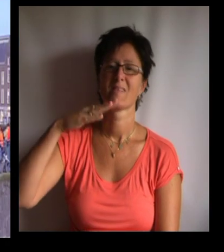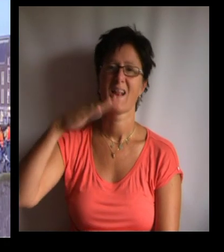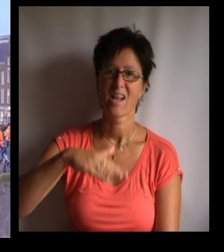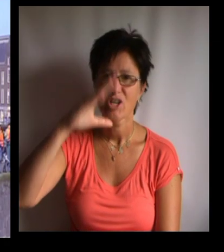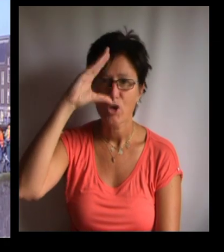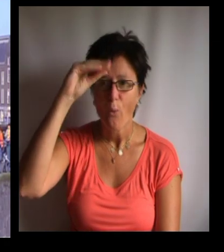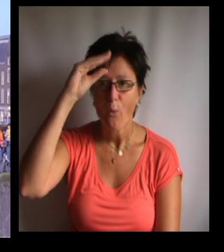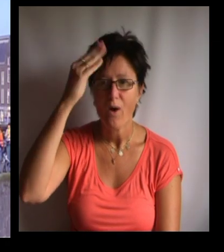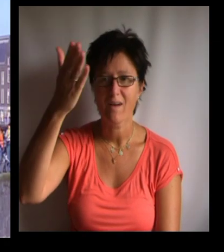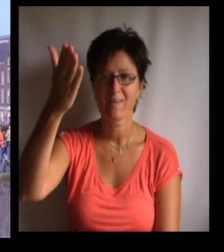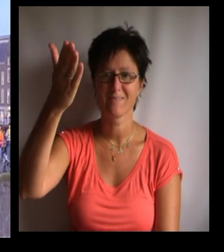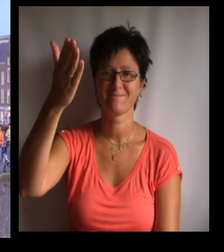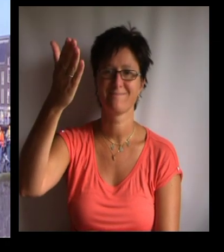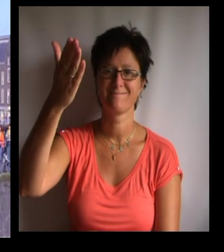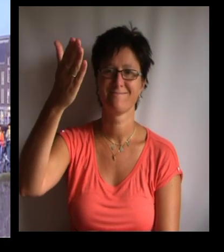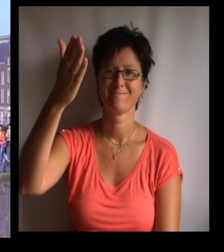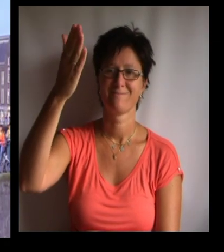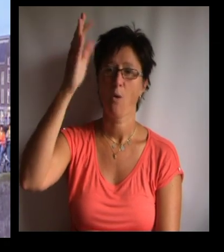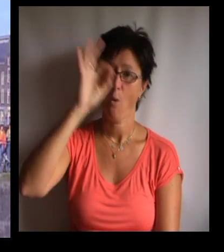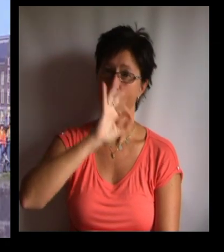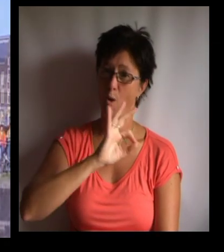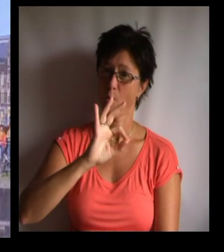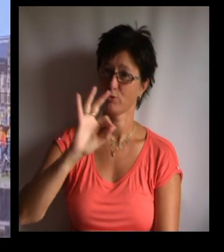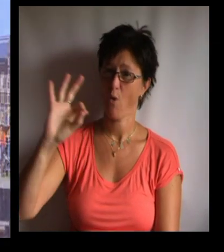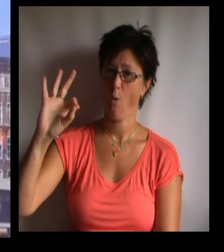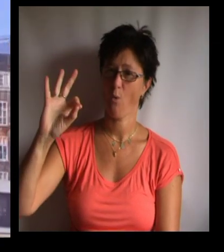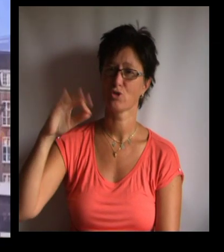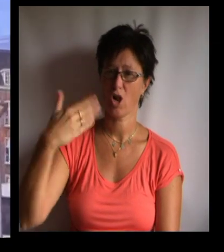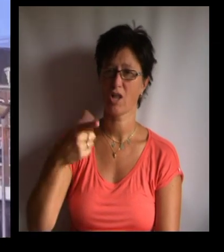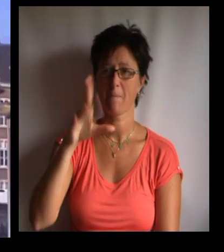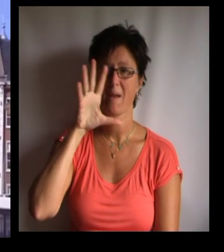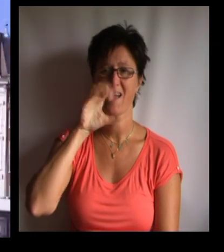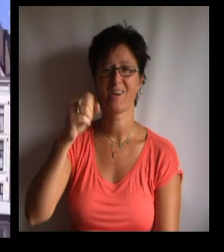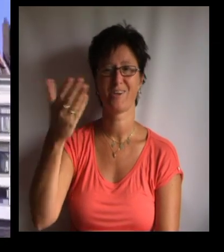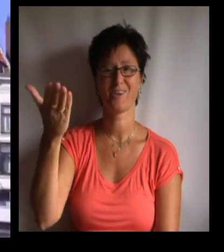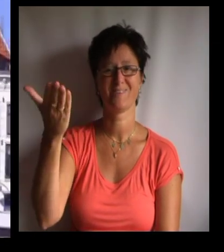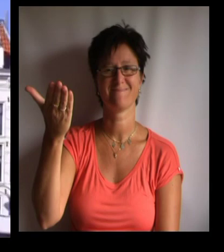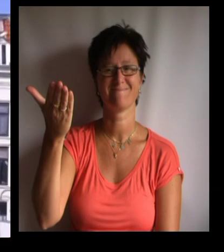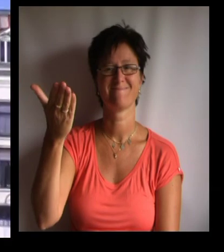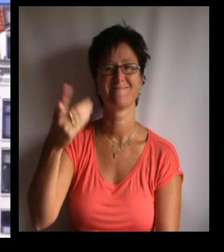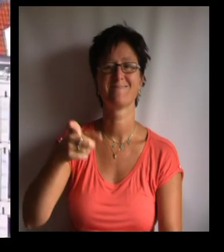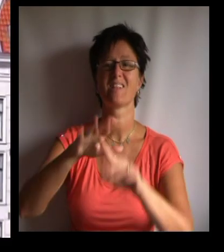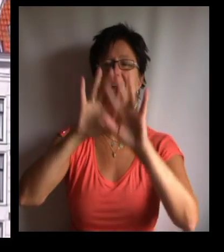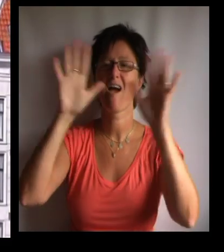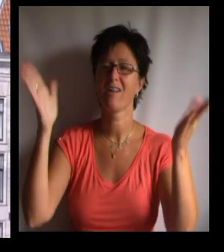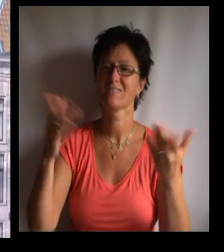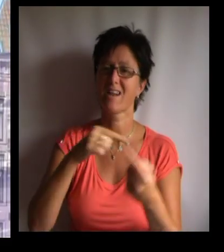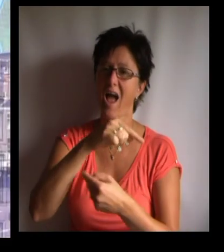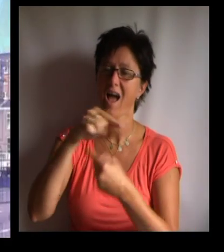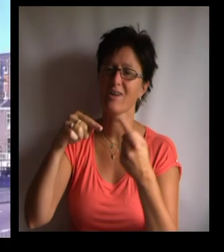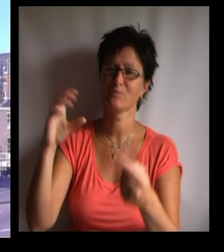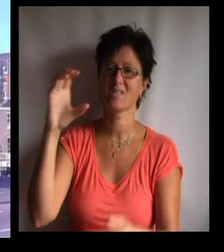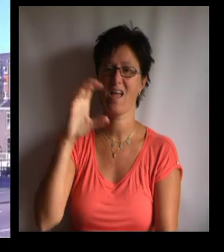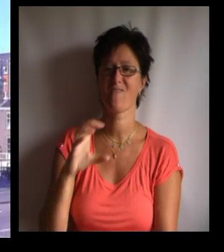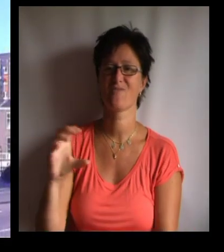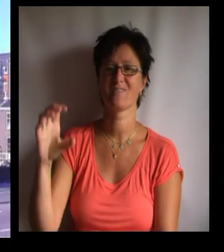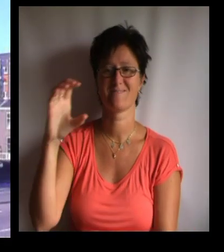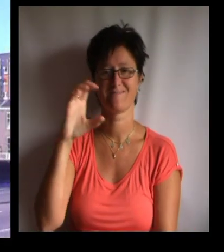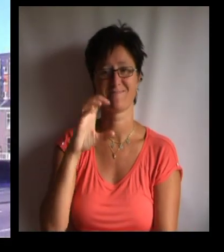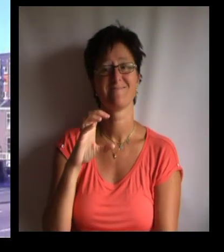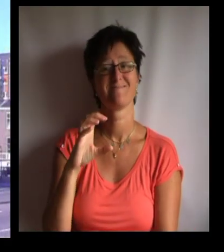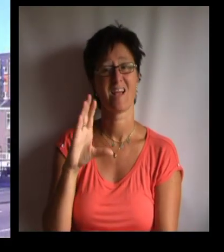Kleine jongen, op school al zul je merken, dat alles draait om